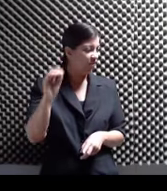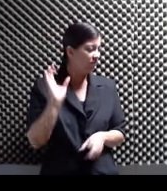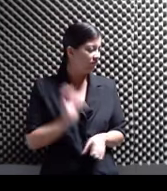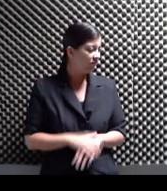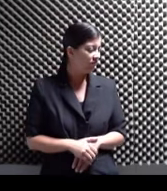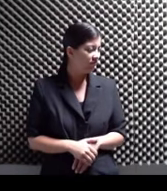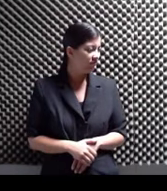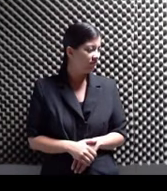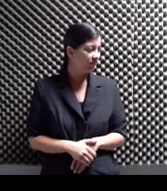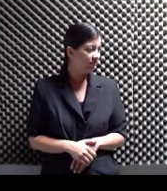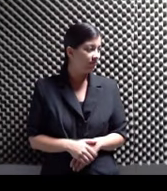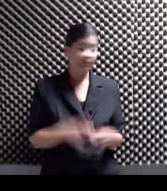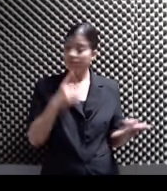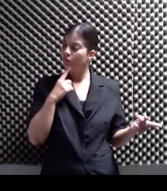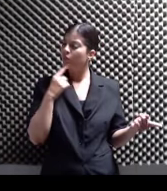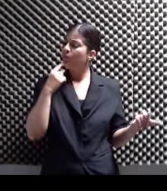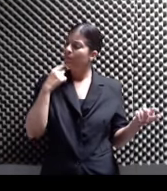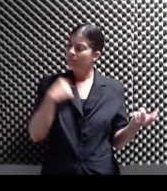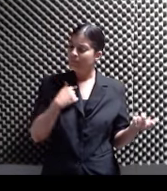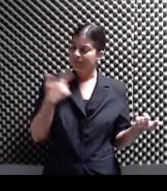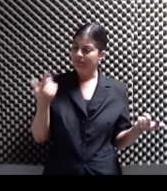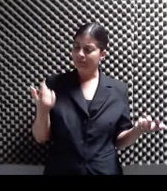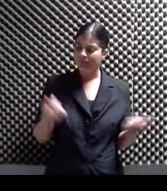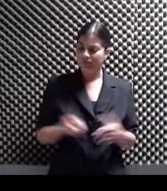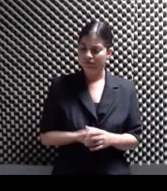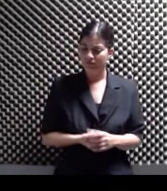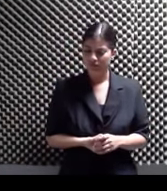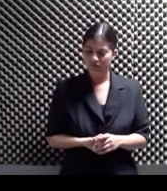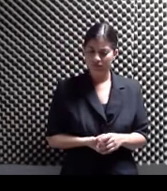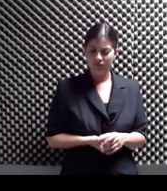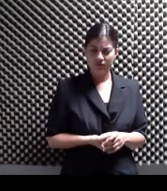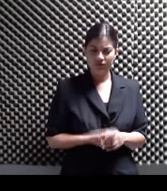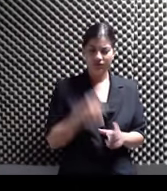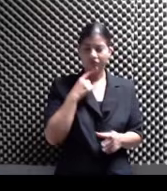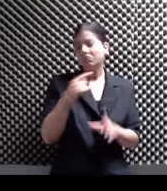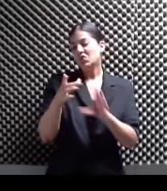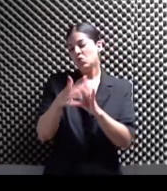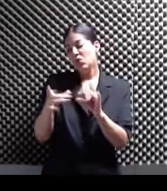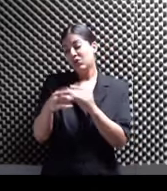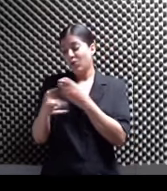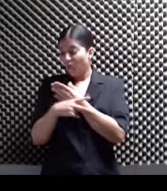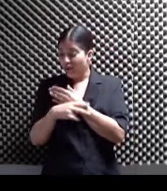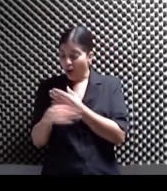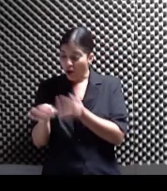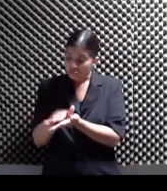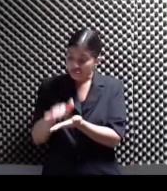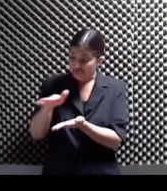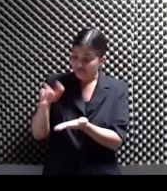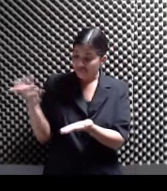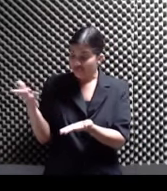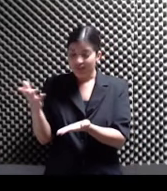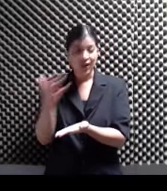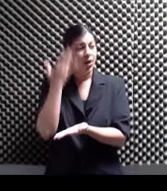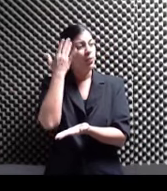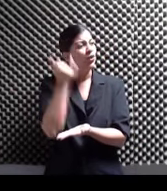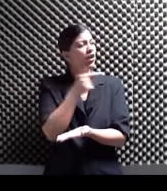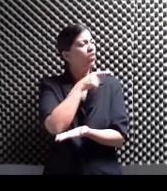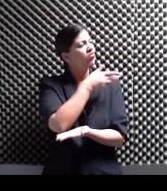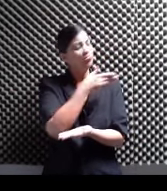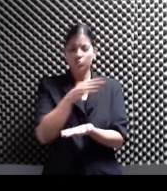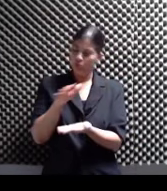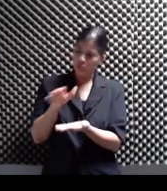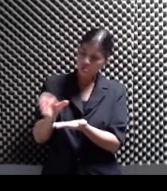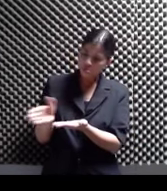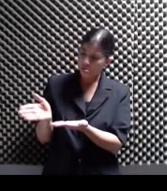¿Y cómo, o sea, tú me estabas diciendo que conseguiste estos cuentos que estaban guardados? ¿Qué pasó? O sea, ¿qué te inspiró entonces a agarrarlos